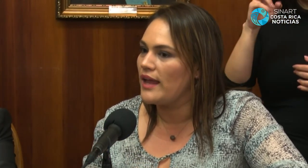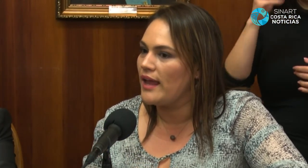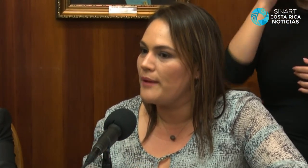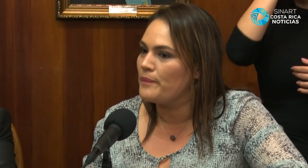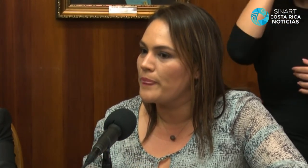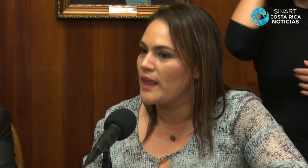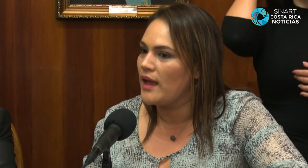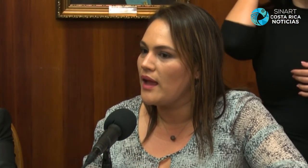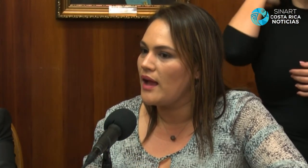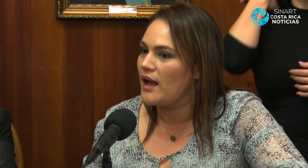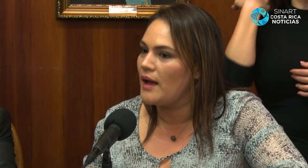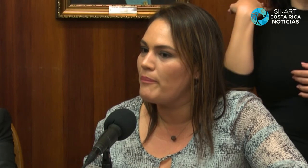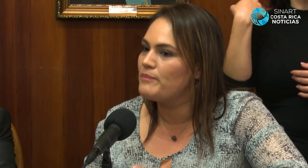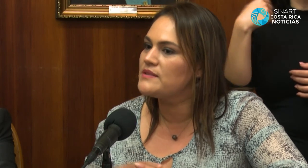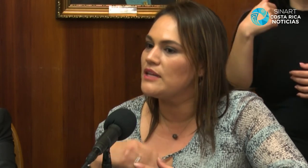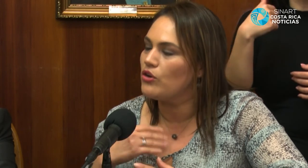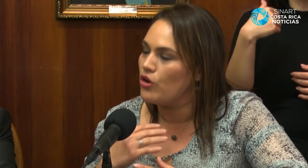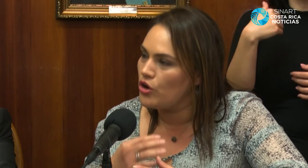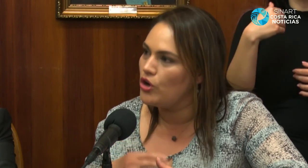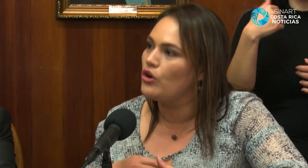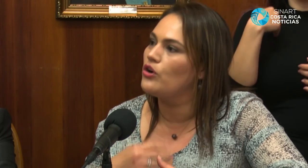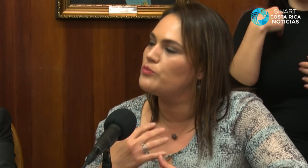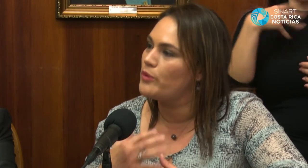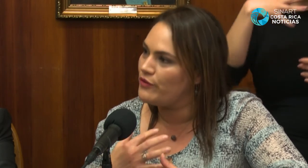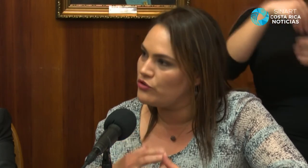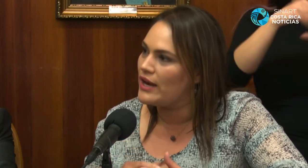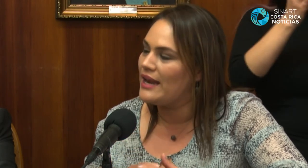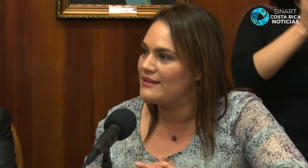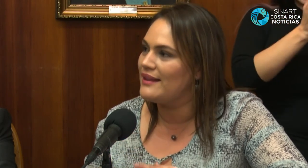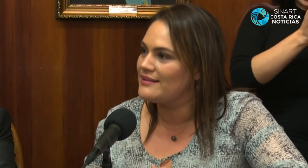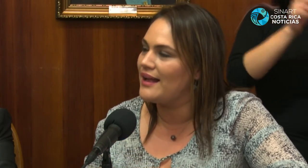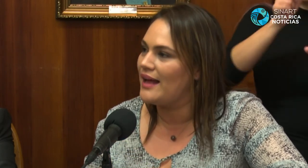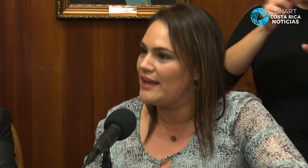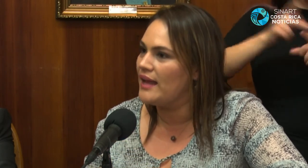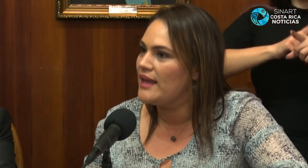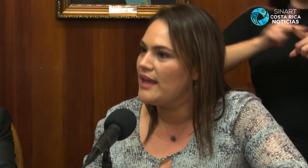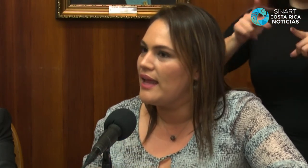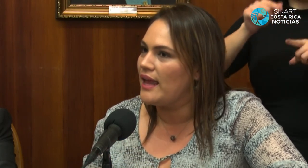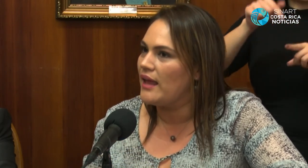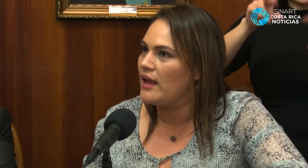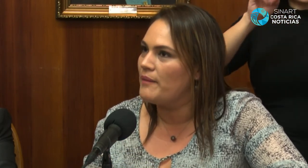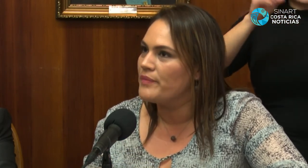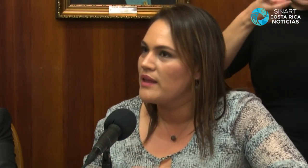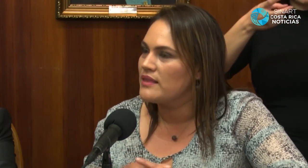tenemos a psicólogos, profesionales de esa área,